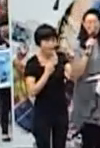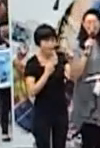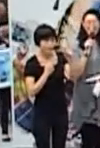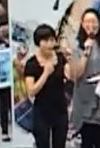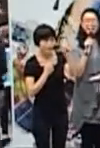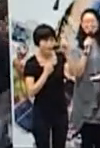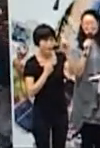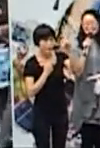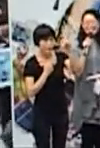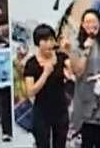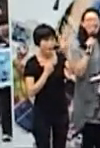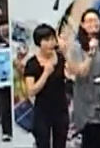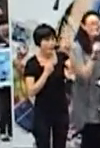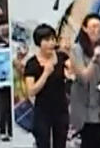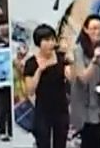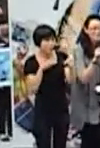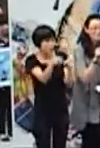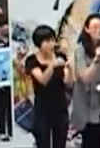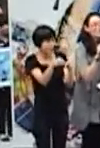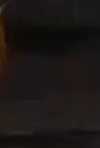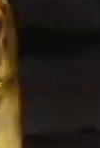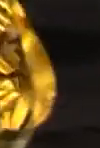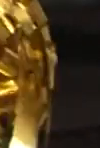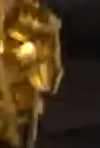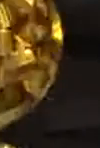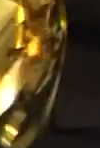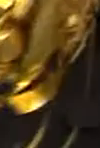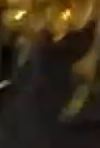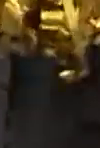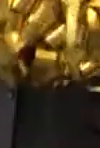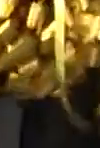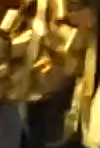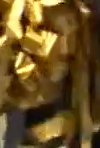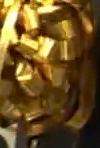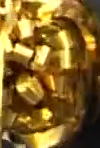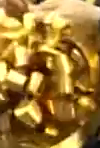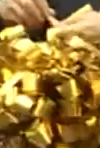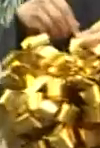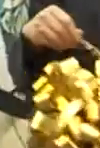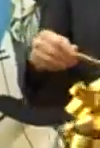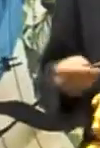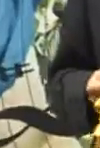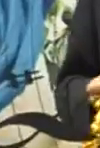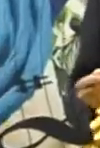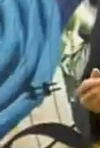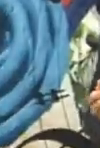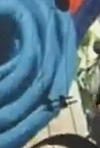一、二、三，香港展能藝術會賽馬會共融藝術計